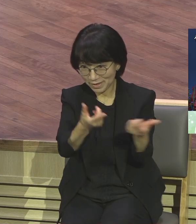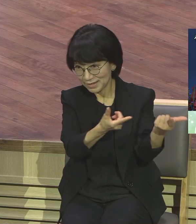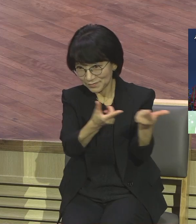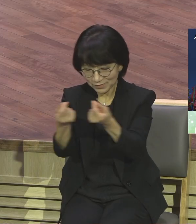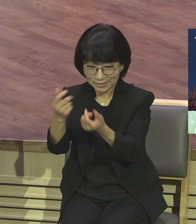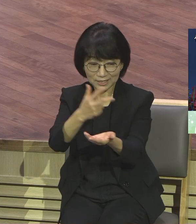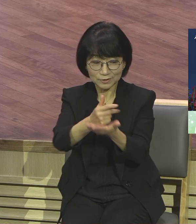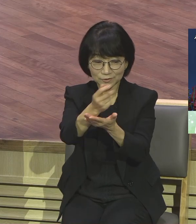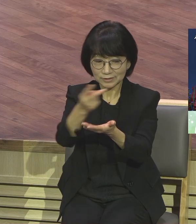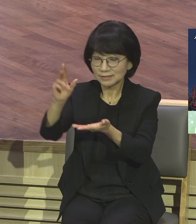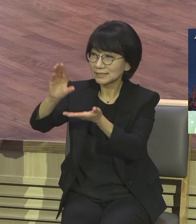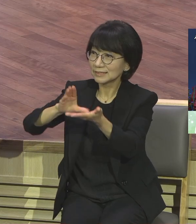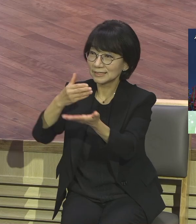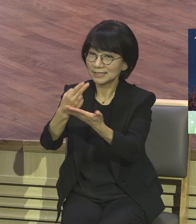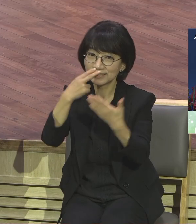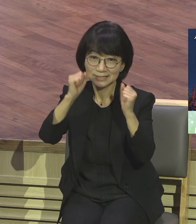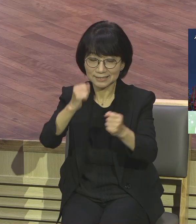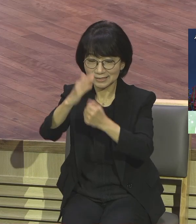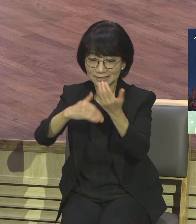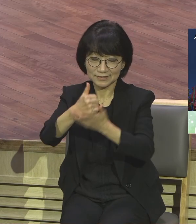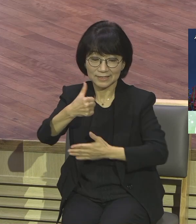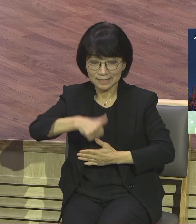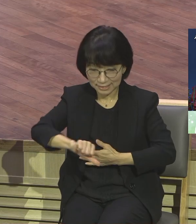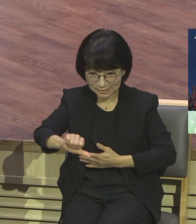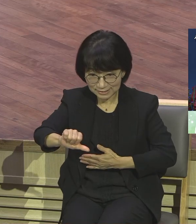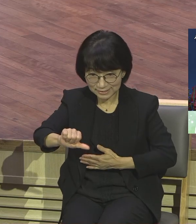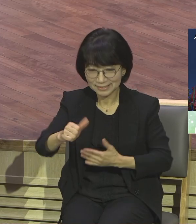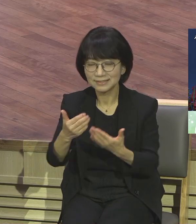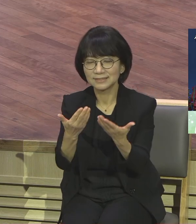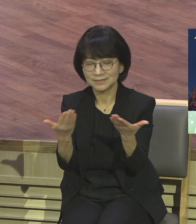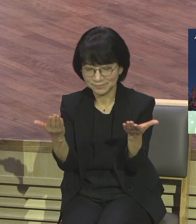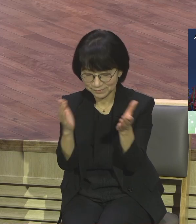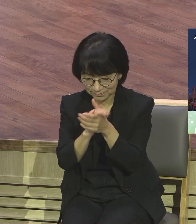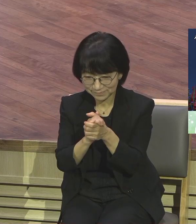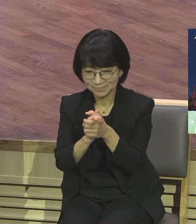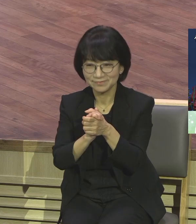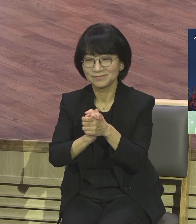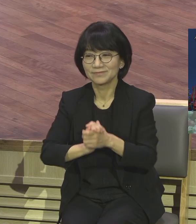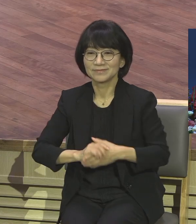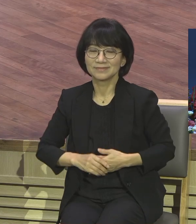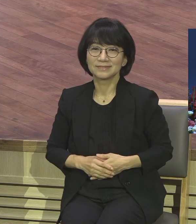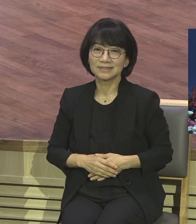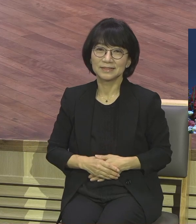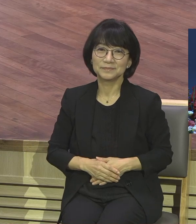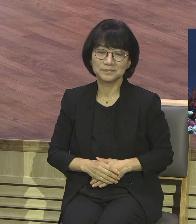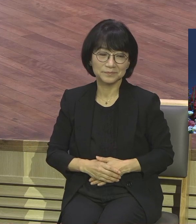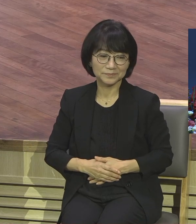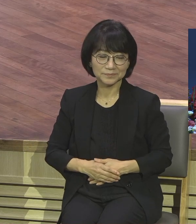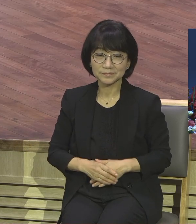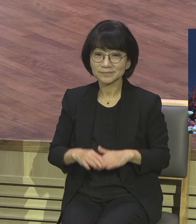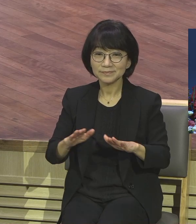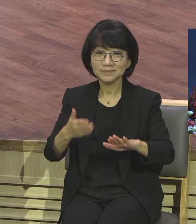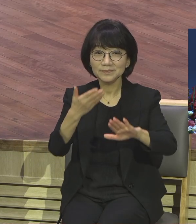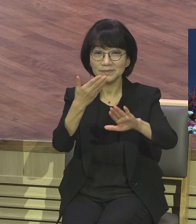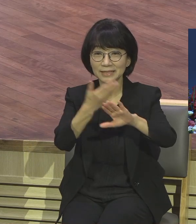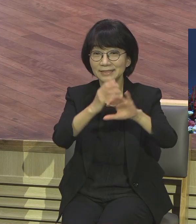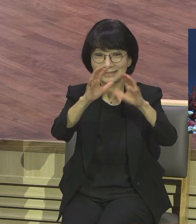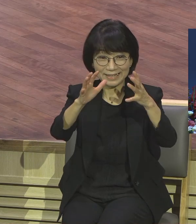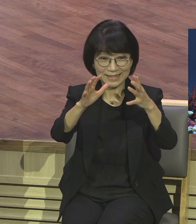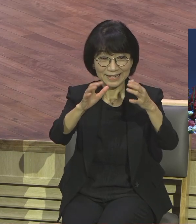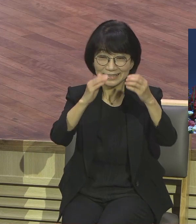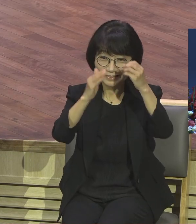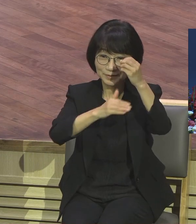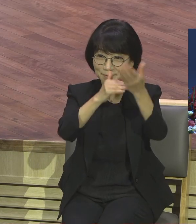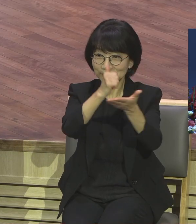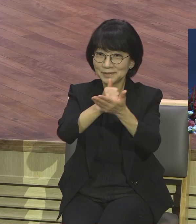주는 그리스도시요 살아계신 하나님의 아들이십니다. 아멘. 우리 해외 성도들 또